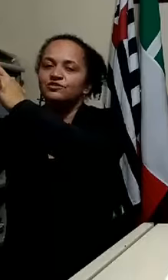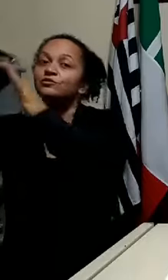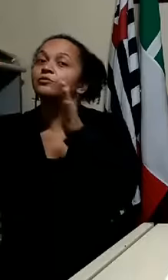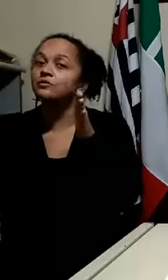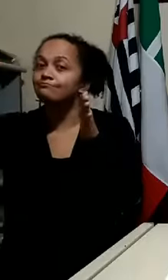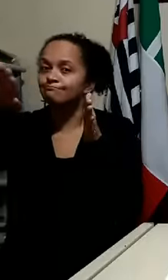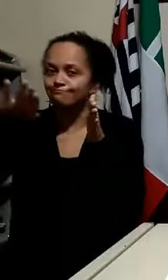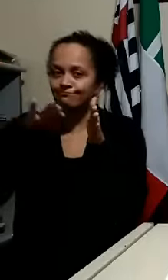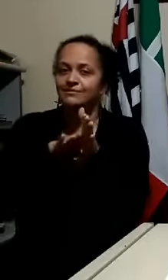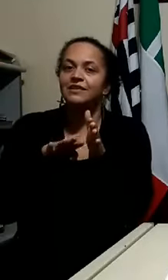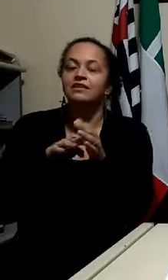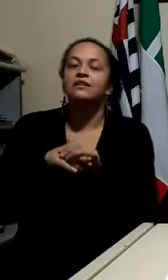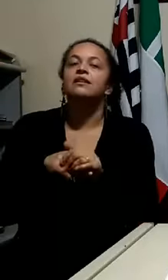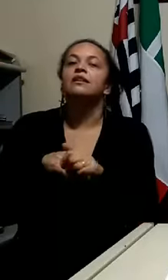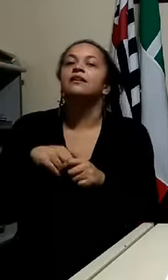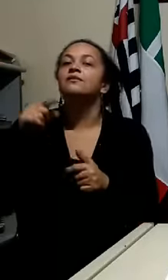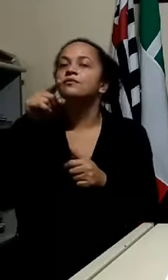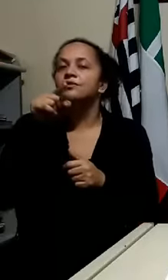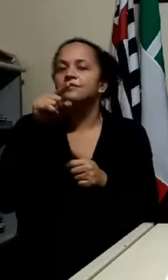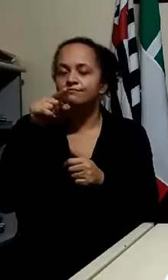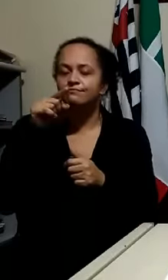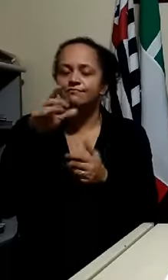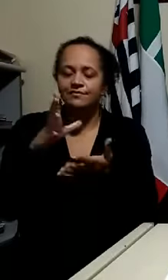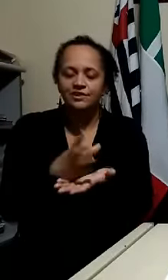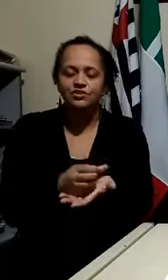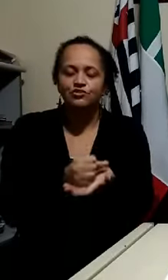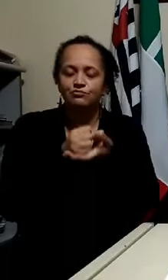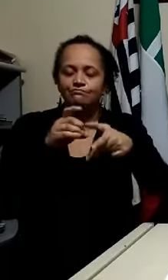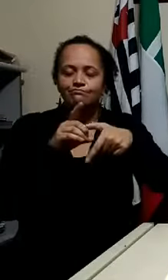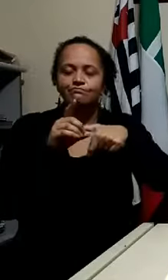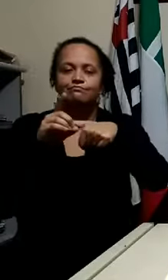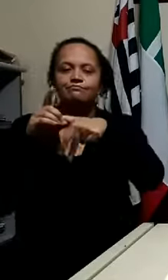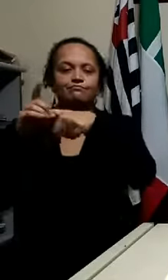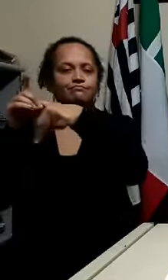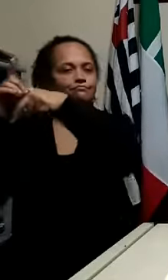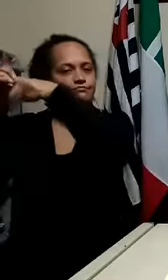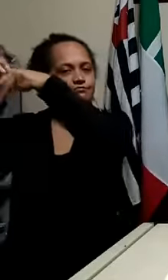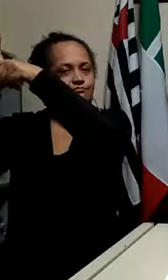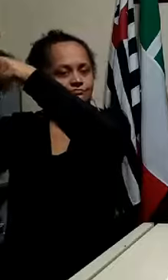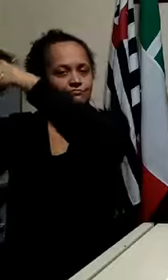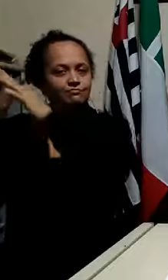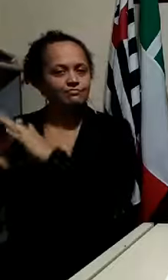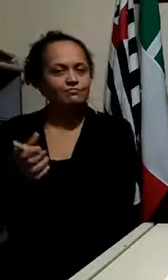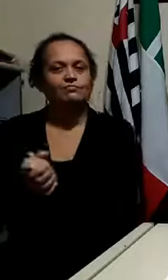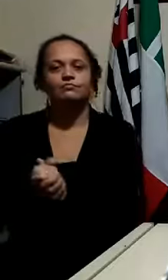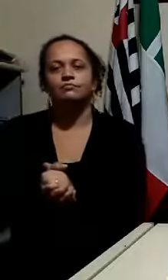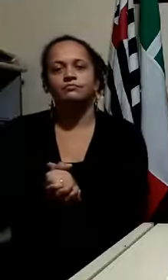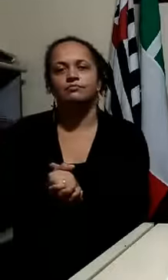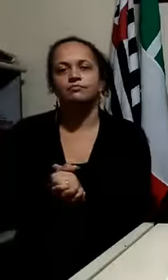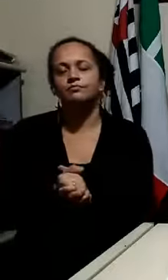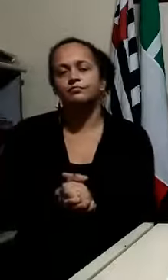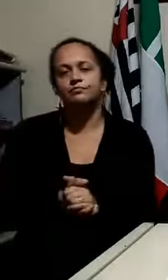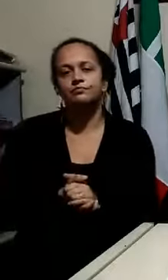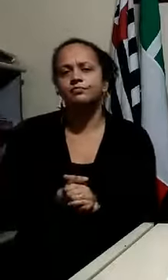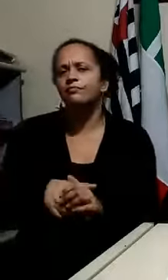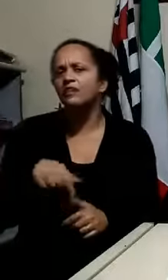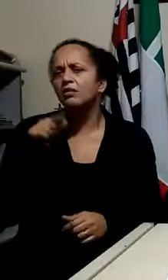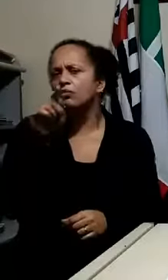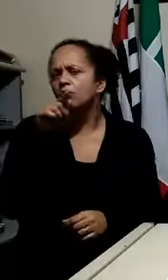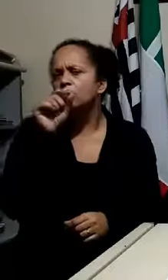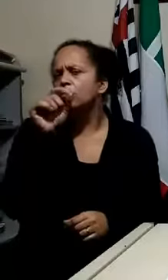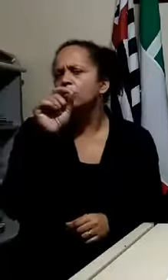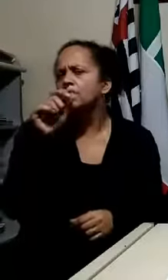então vós também sereis manifestados com Ele, né? Então veja bem, o que é necessário